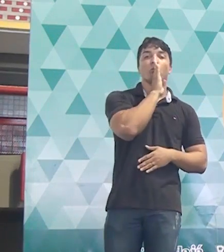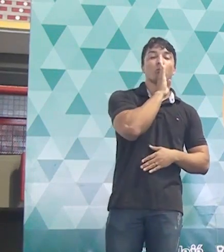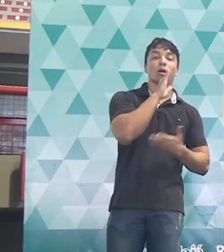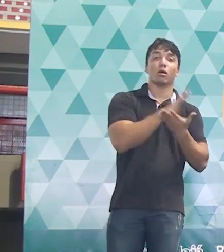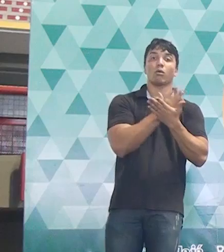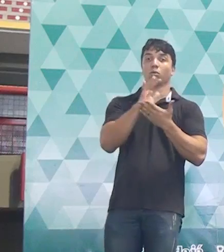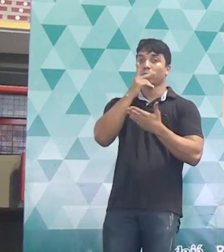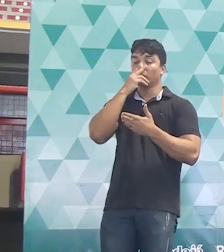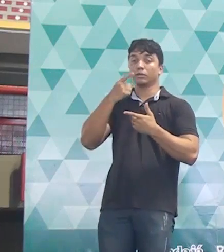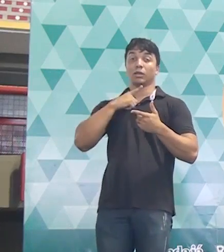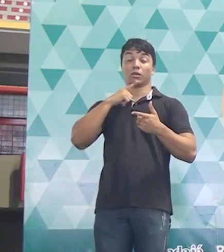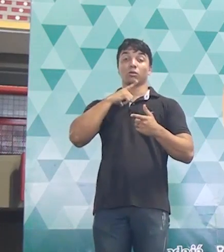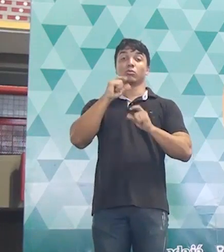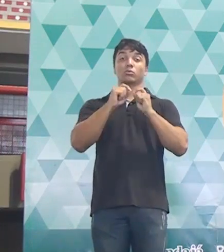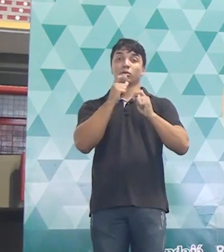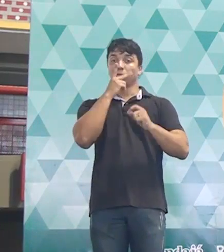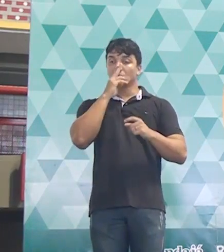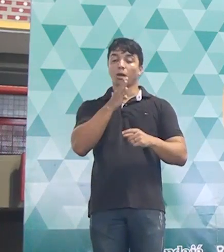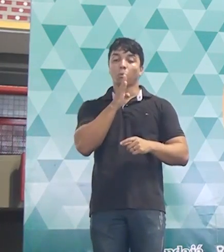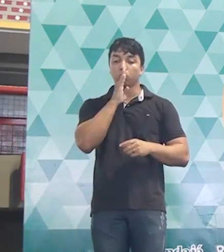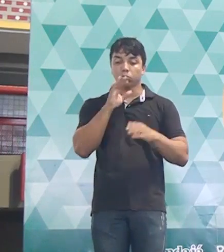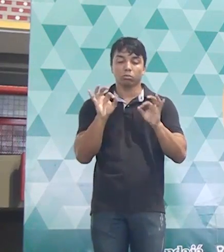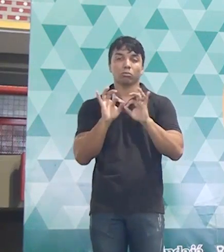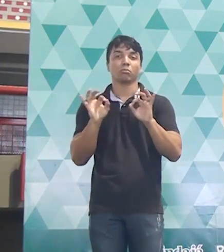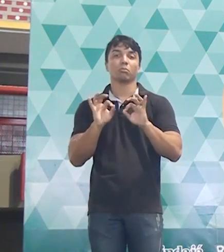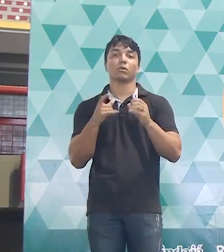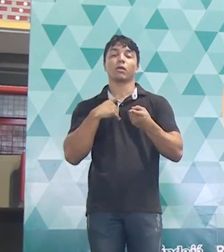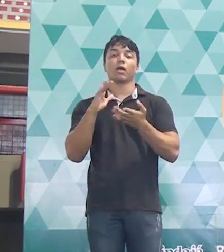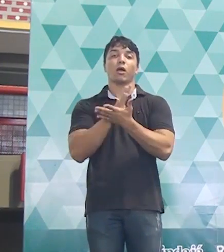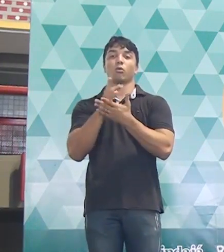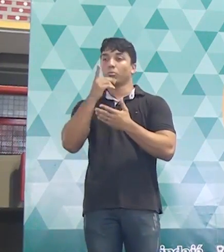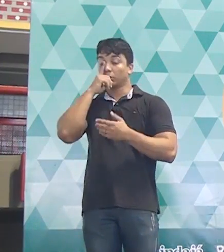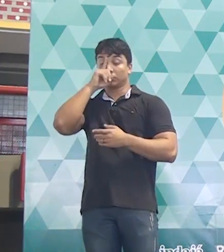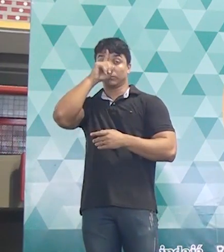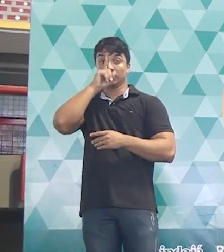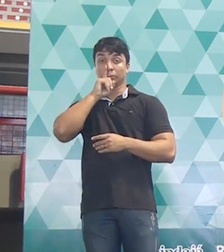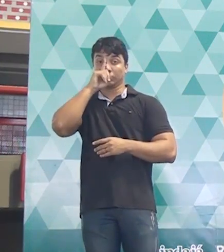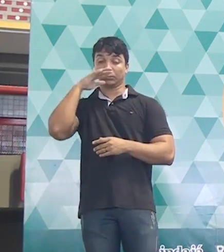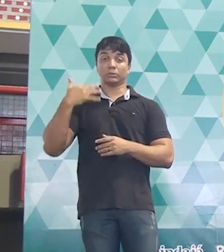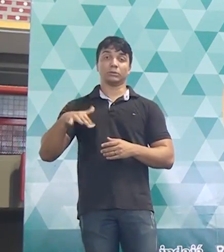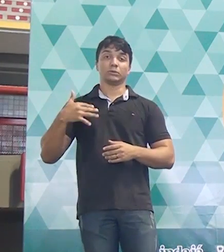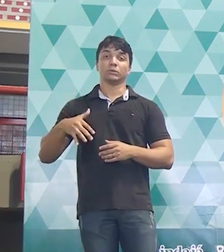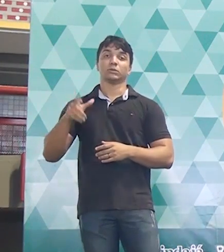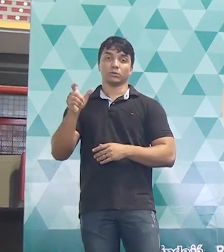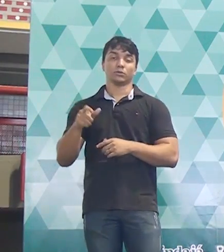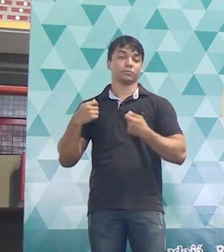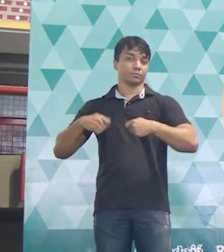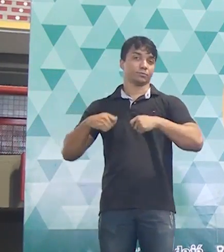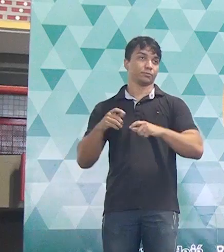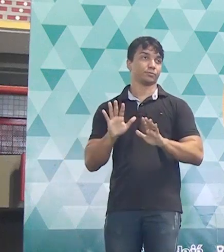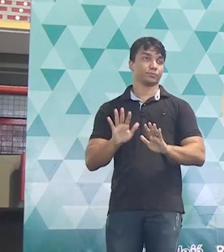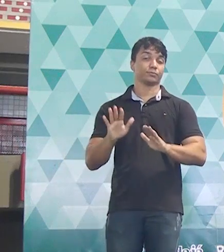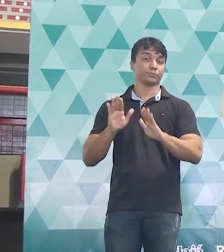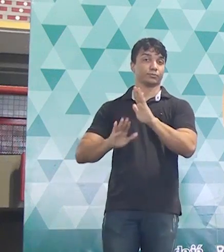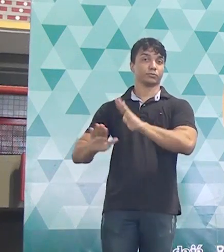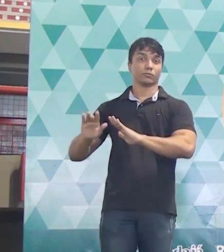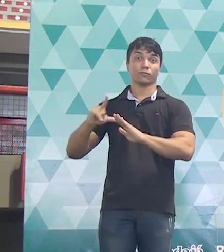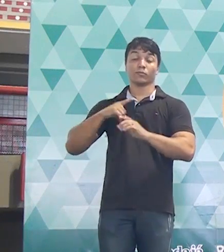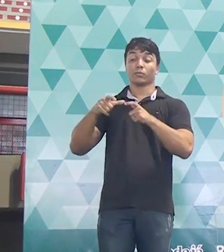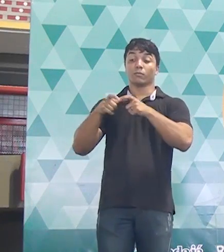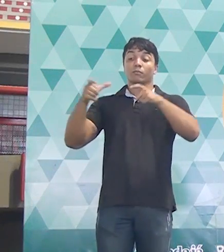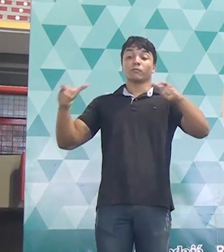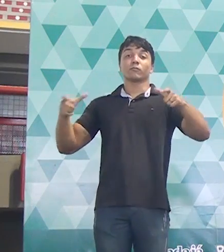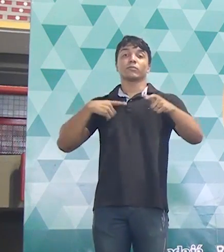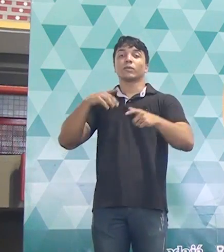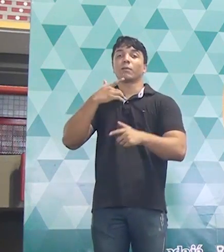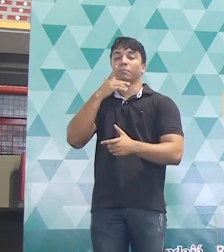há substâncias químicas que não servem de nada e há substâncias químicas que são muito perigosas. A maioria dos acidentes